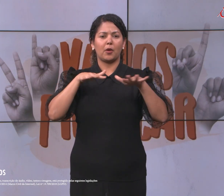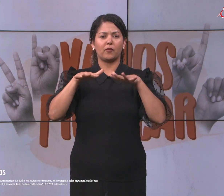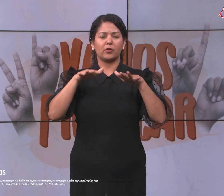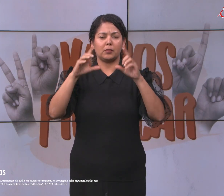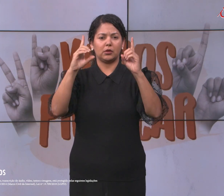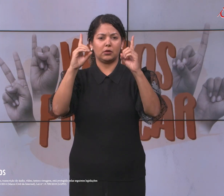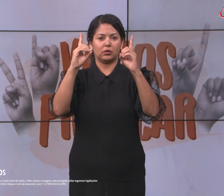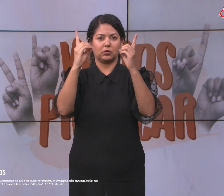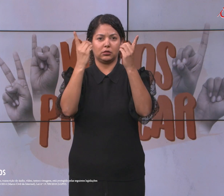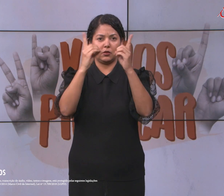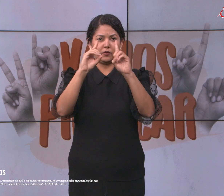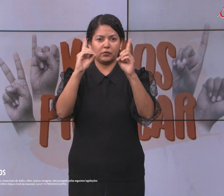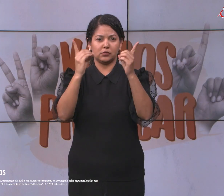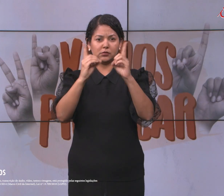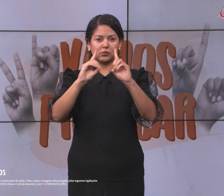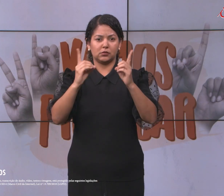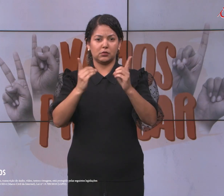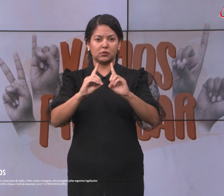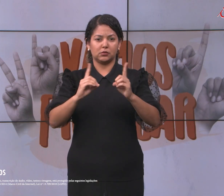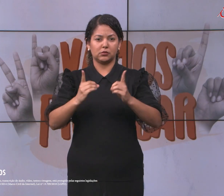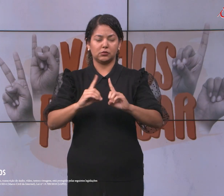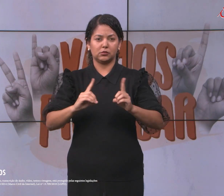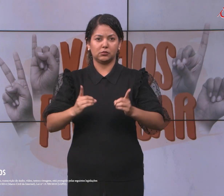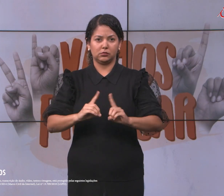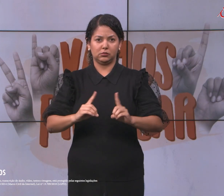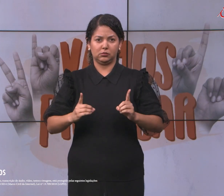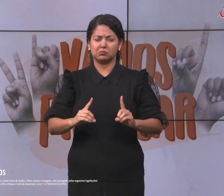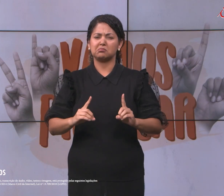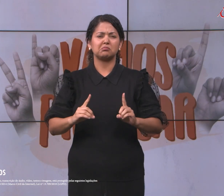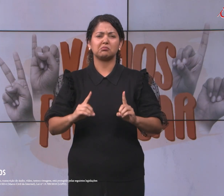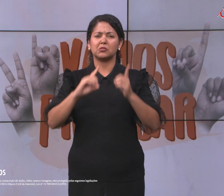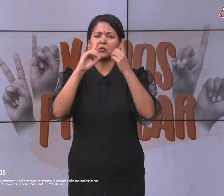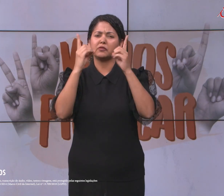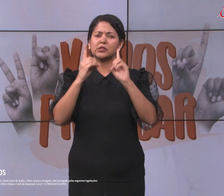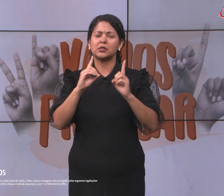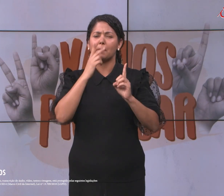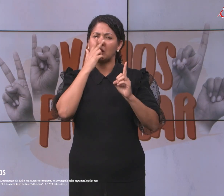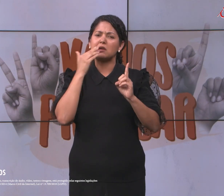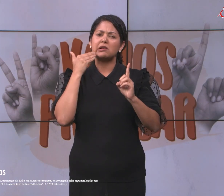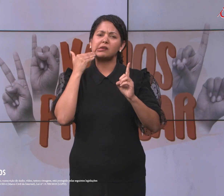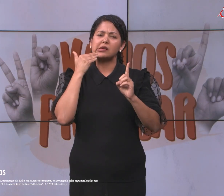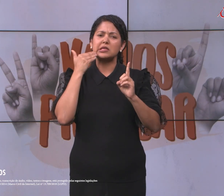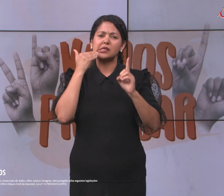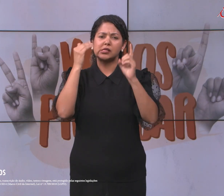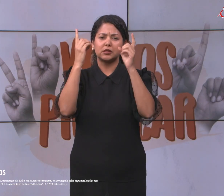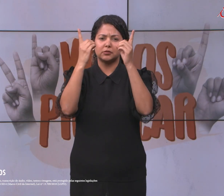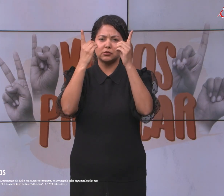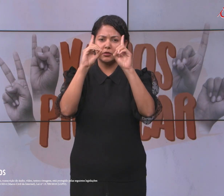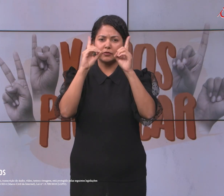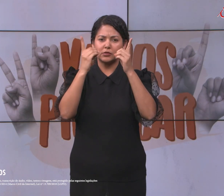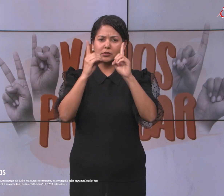Deficiência ou deficiente. A mão em D com esse movimento.